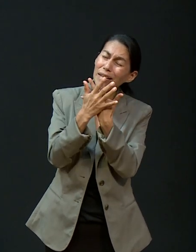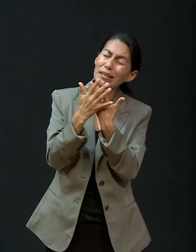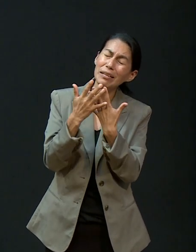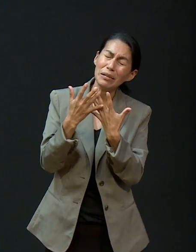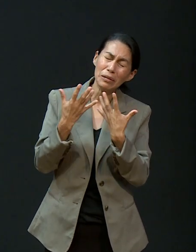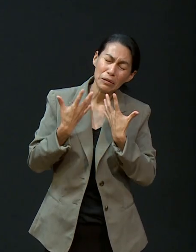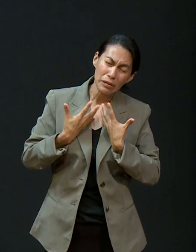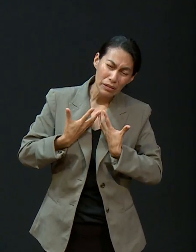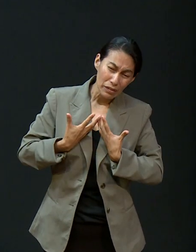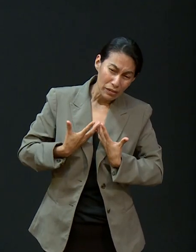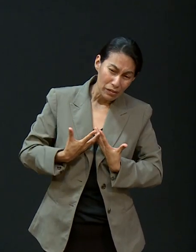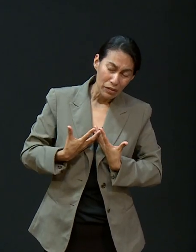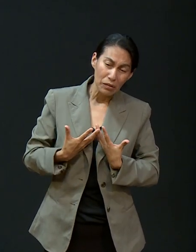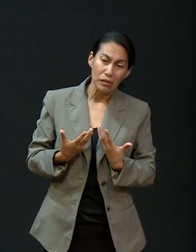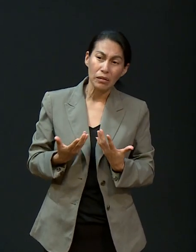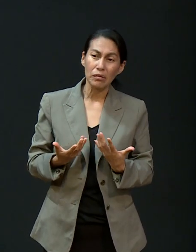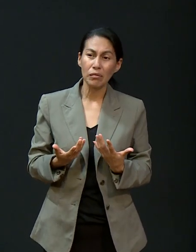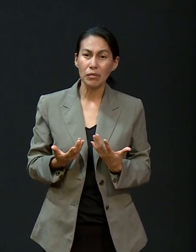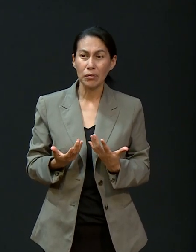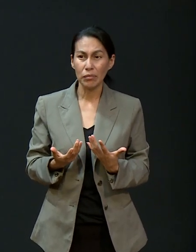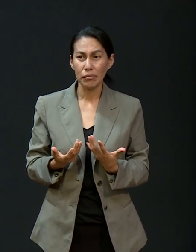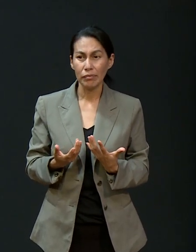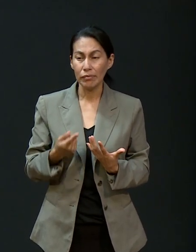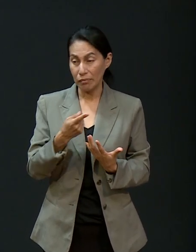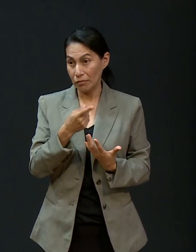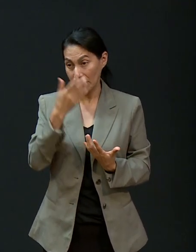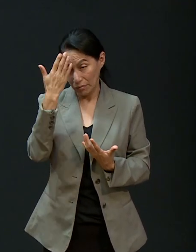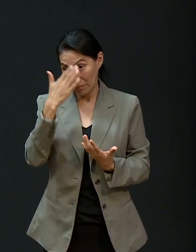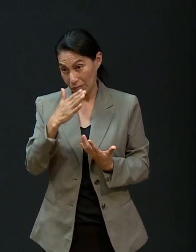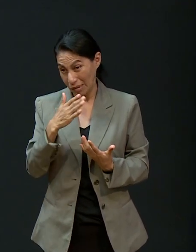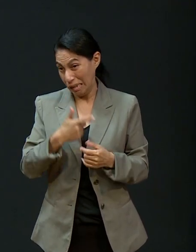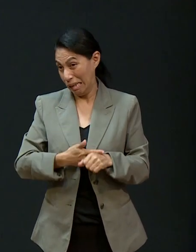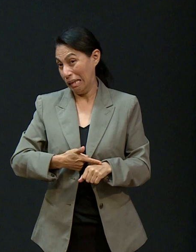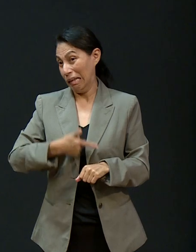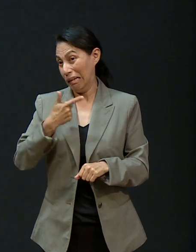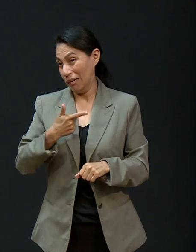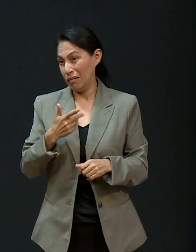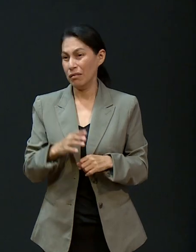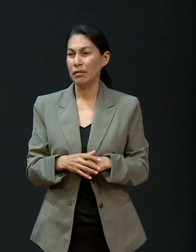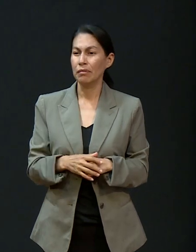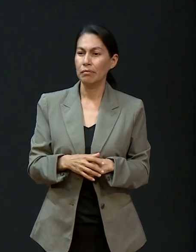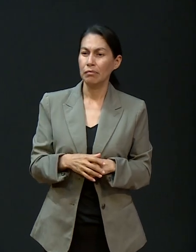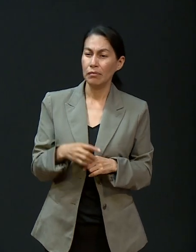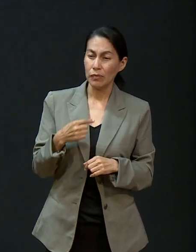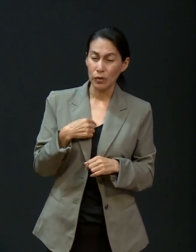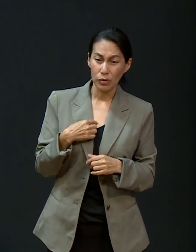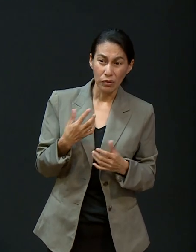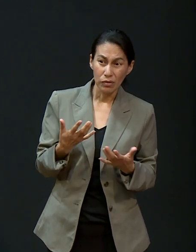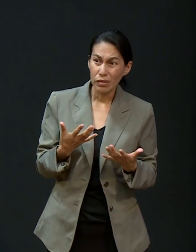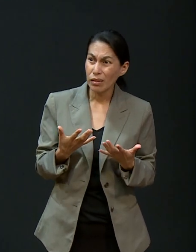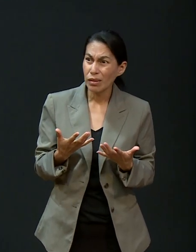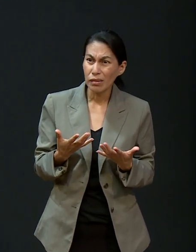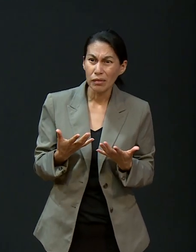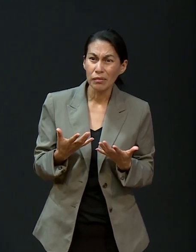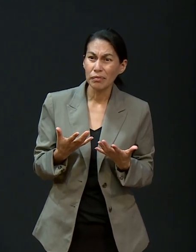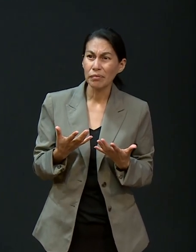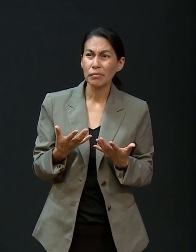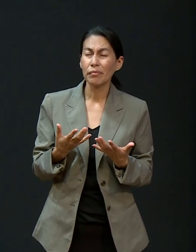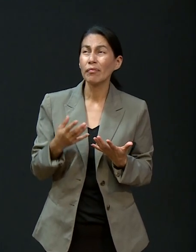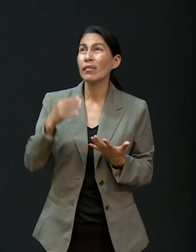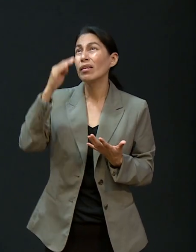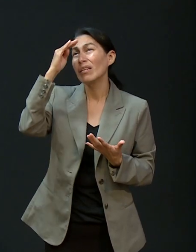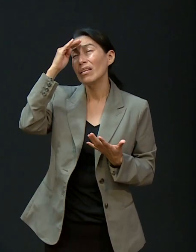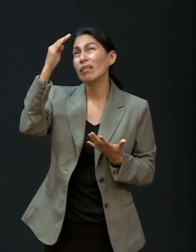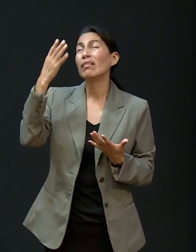¿entiendes? Ahí comienza, porque ella ya sabía realmente el problema. La gravedad. La gravedad, y yo me di,